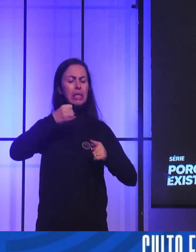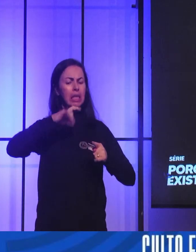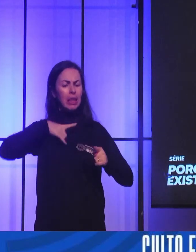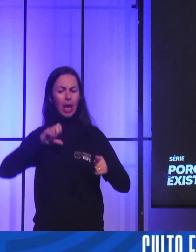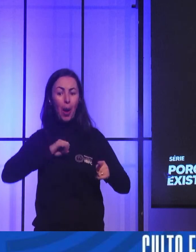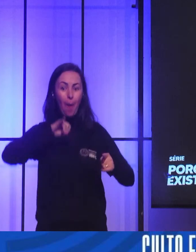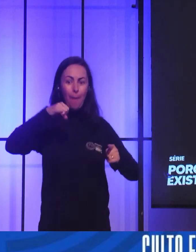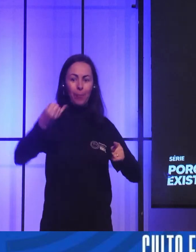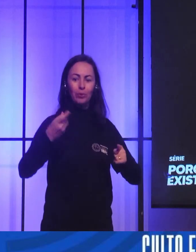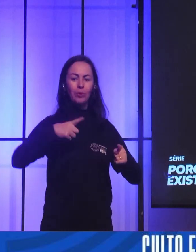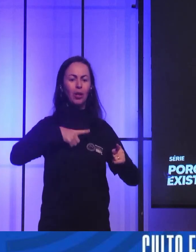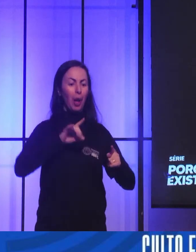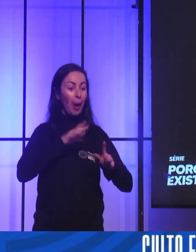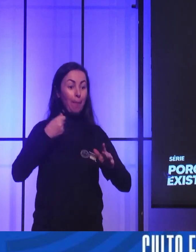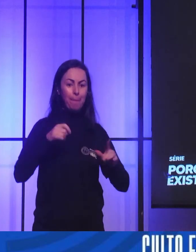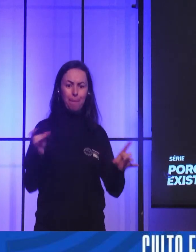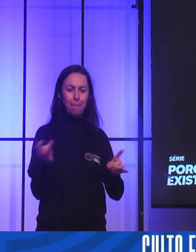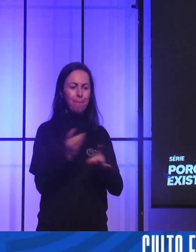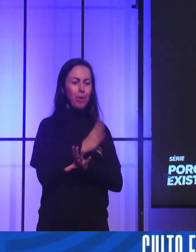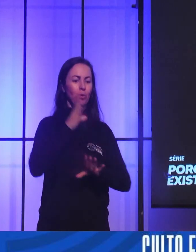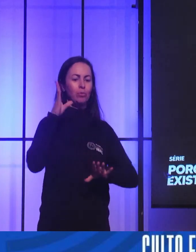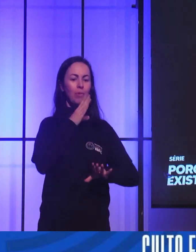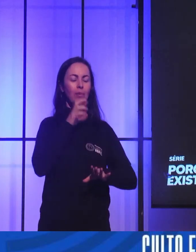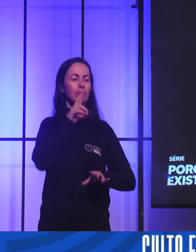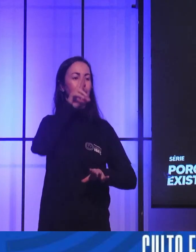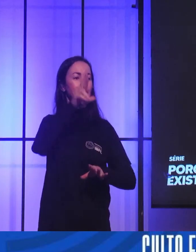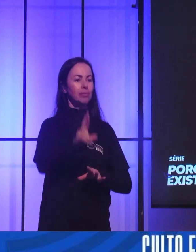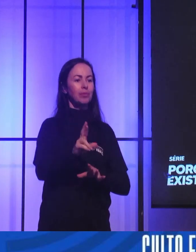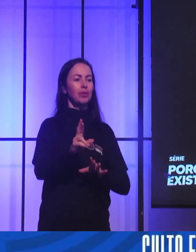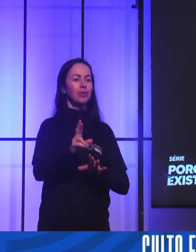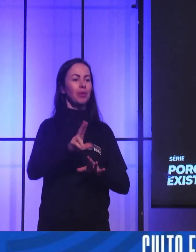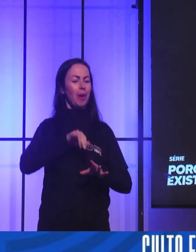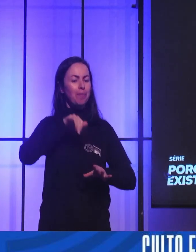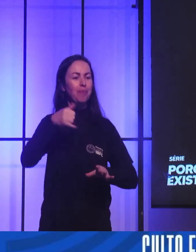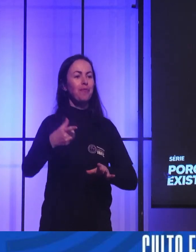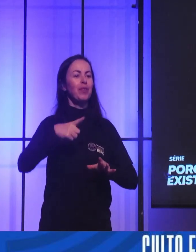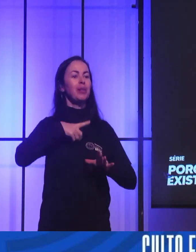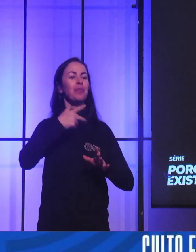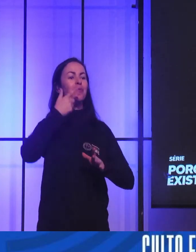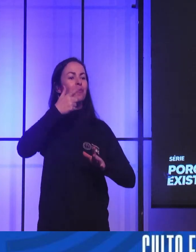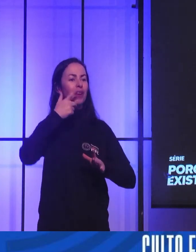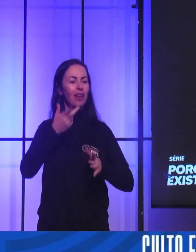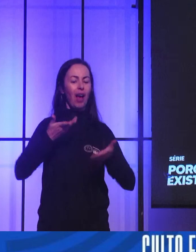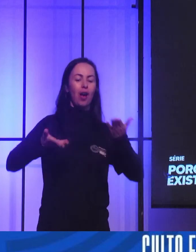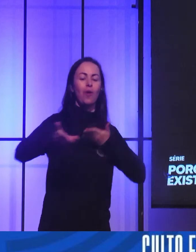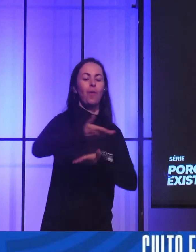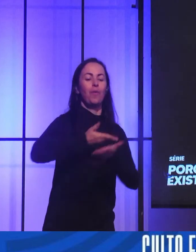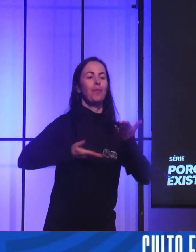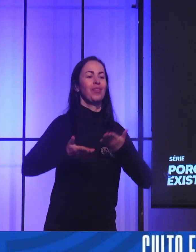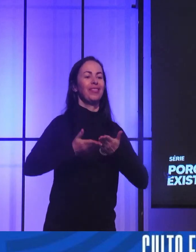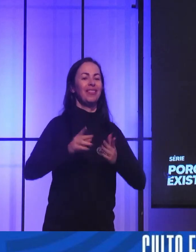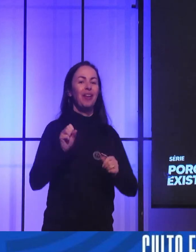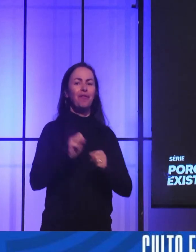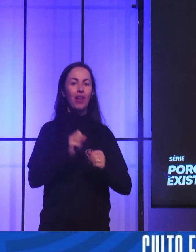qualquer situação que vocês tenham oportunidade de falar, de compartilhar,